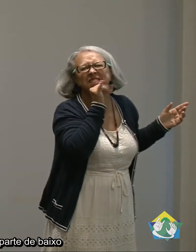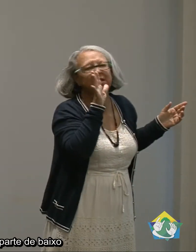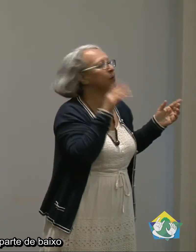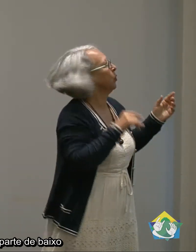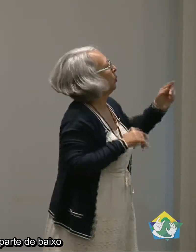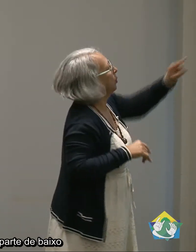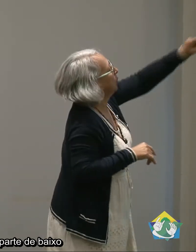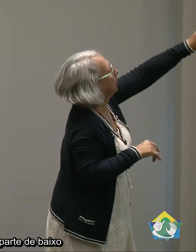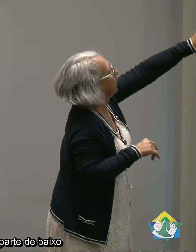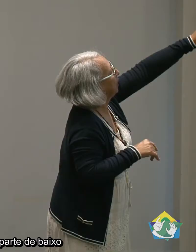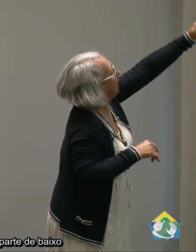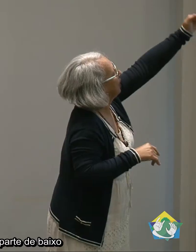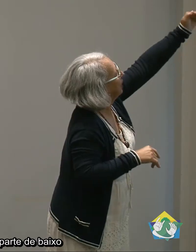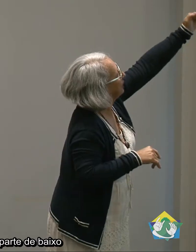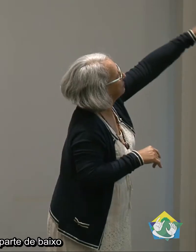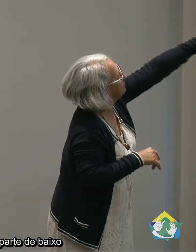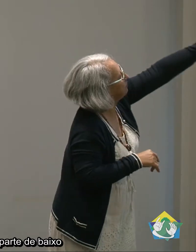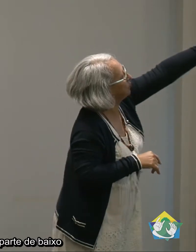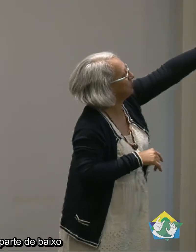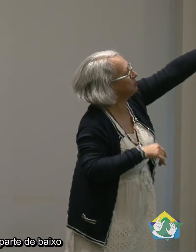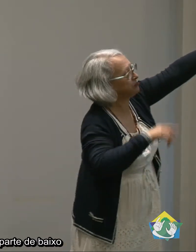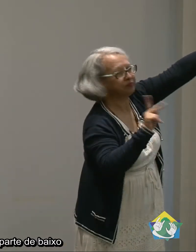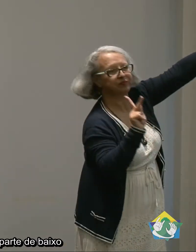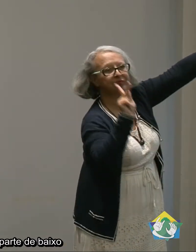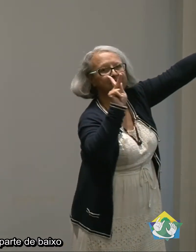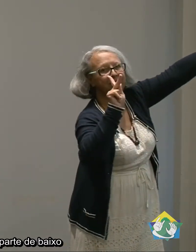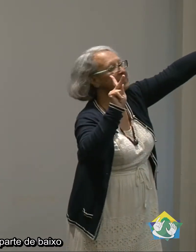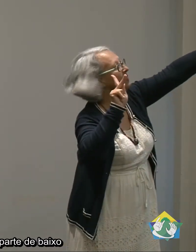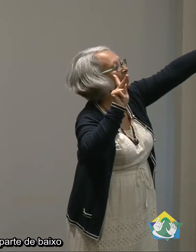São pequenos povos. Veja na parte de baixo.